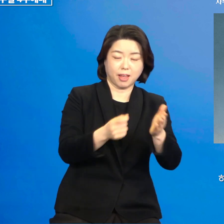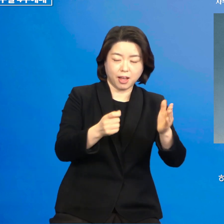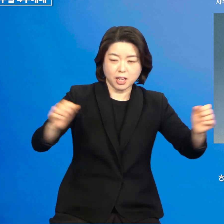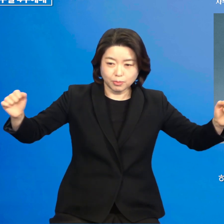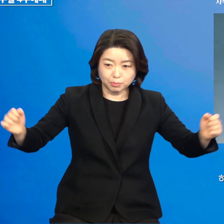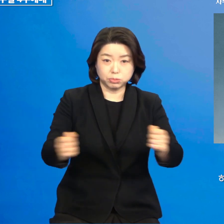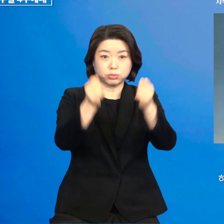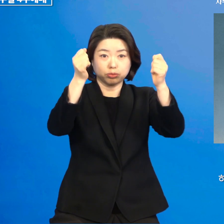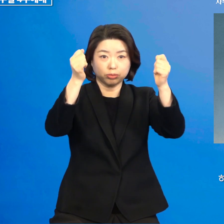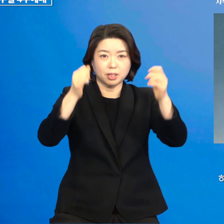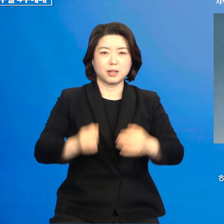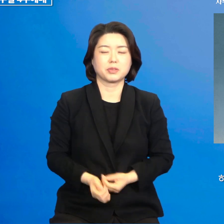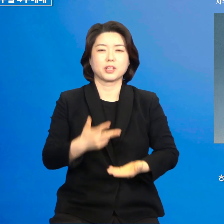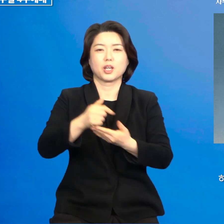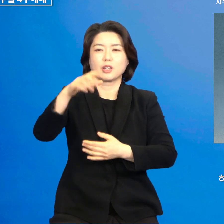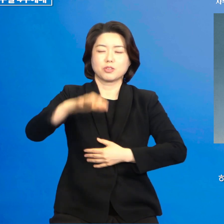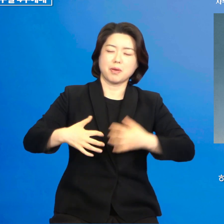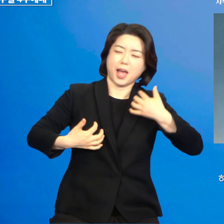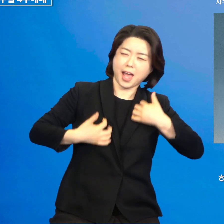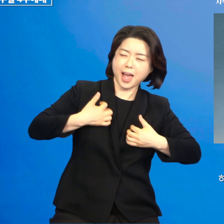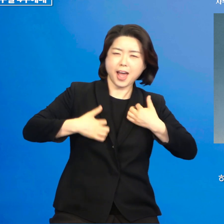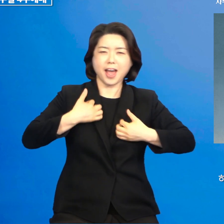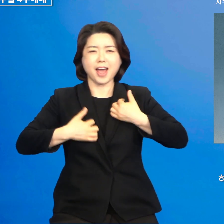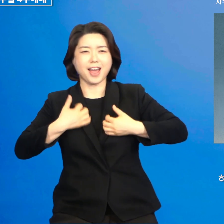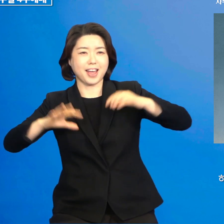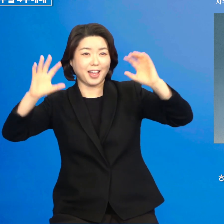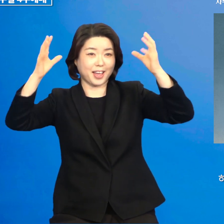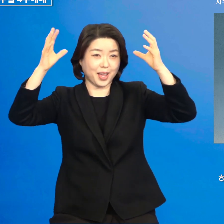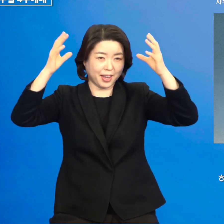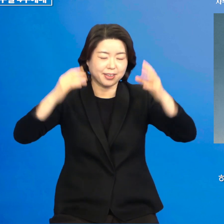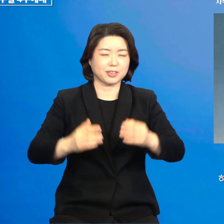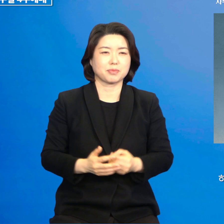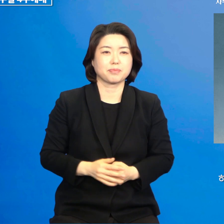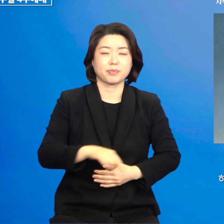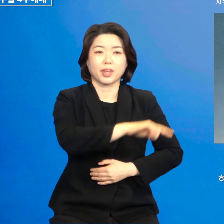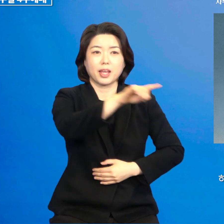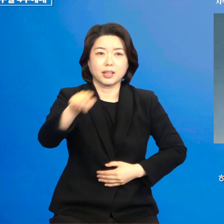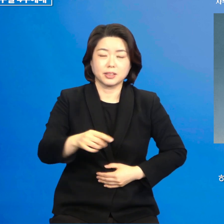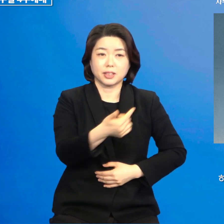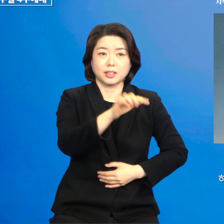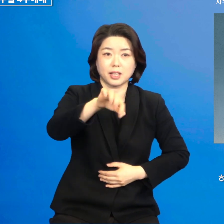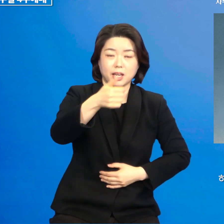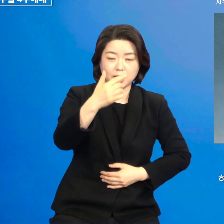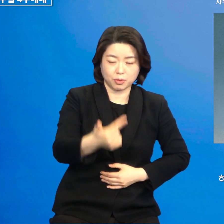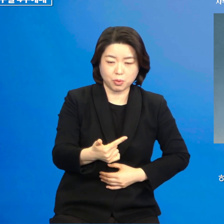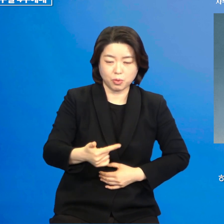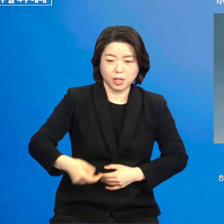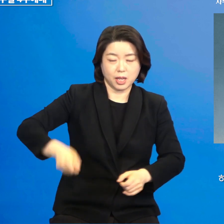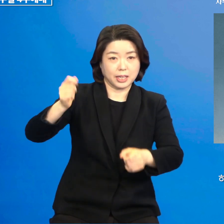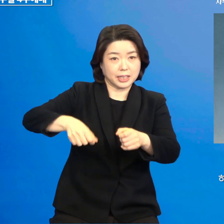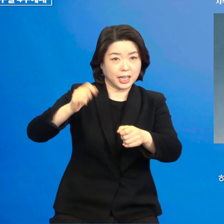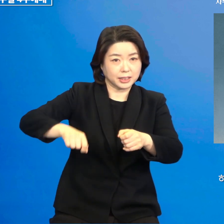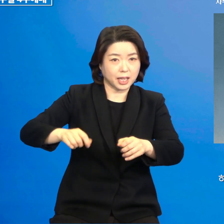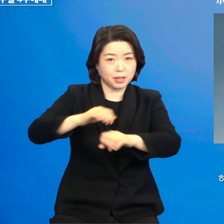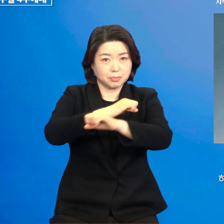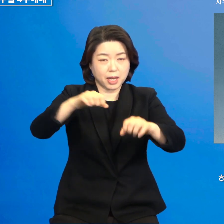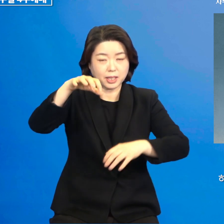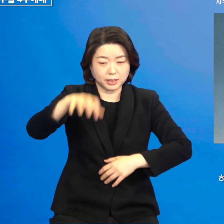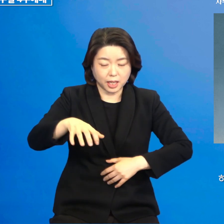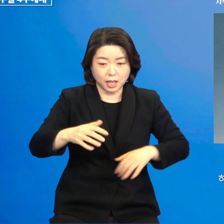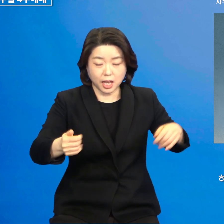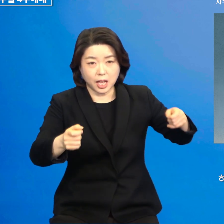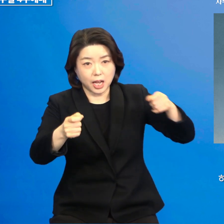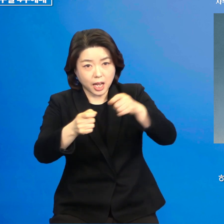치면서 주님 앞에서 기뻐하였다. 그들이 나곤의 타작마당에 이르렀을 때에 소들이 뛰어서